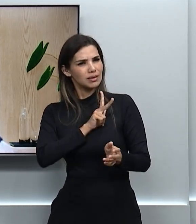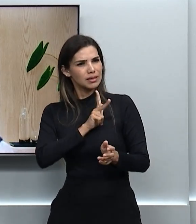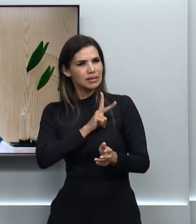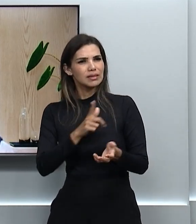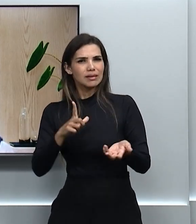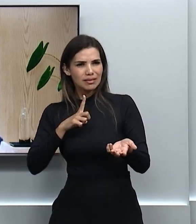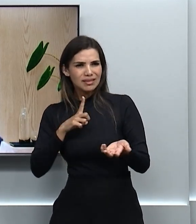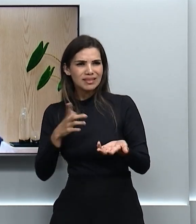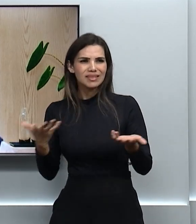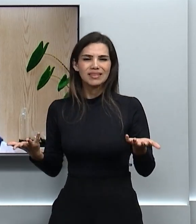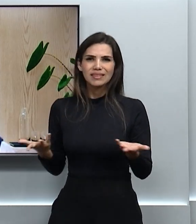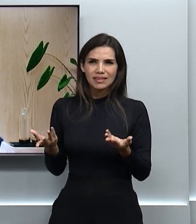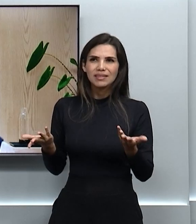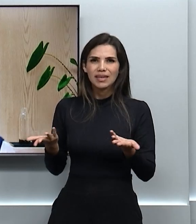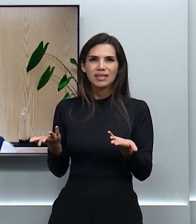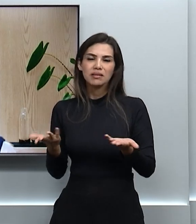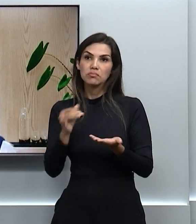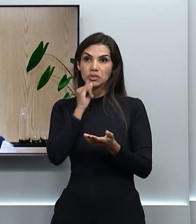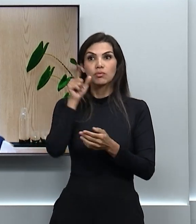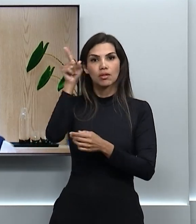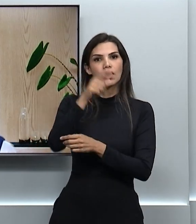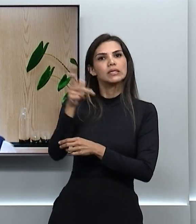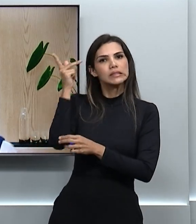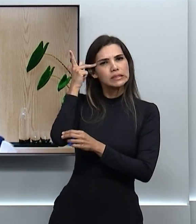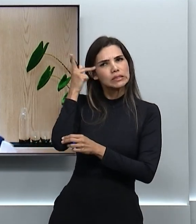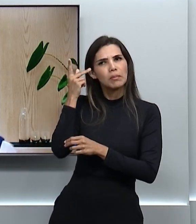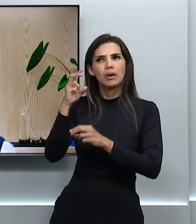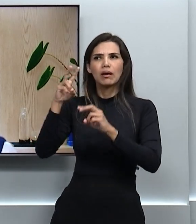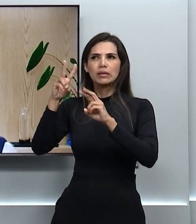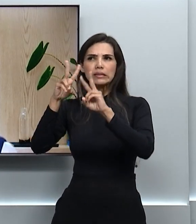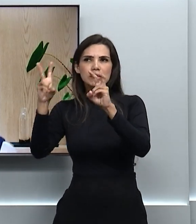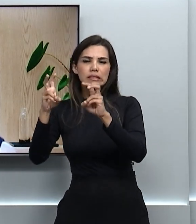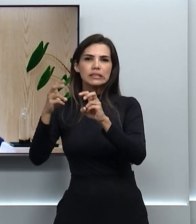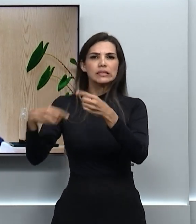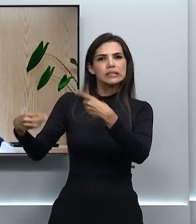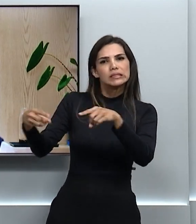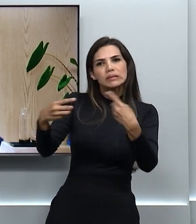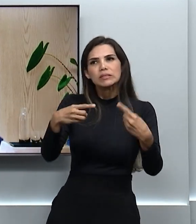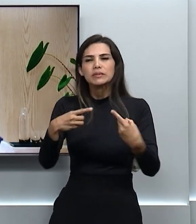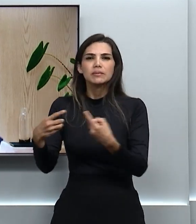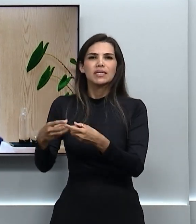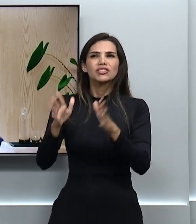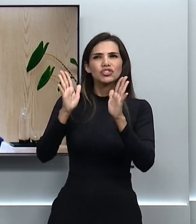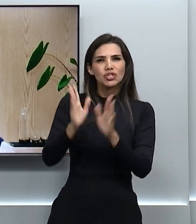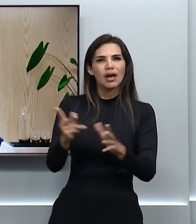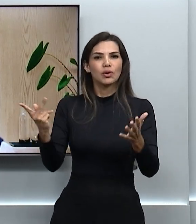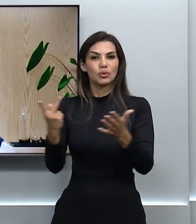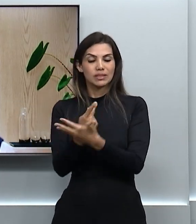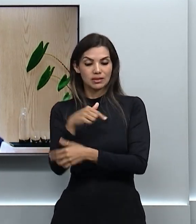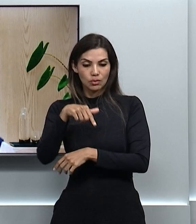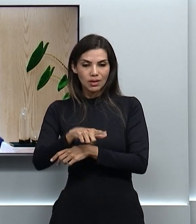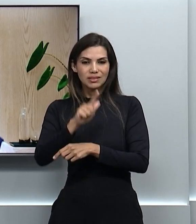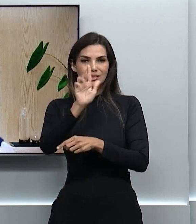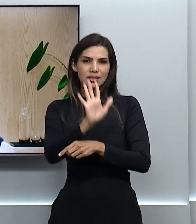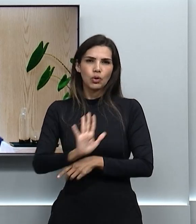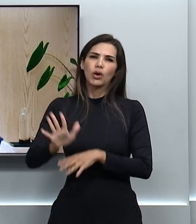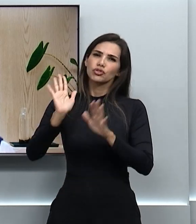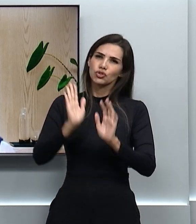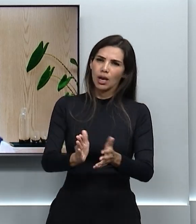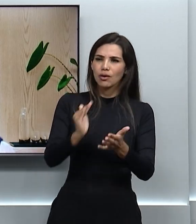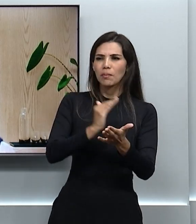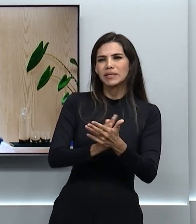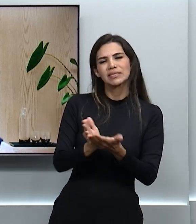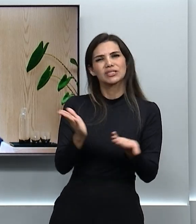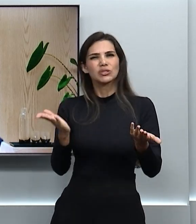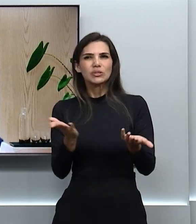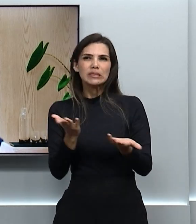questão do estado de São Paulo, por exemplo, né, onde ainda é um assunto polêmico, mas já há alguma efetivação. Aqui em Goiás tem se discutido, em